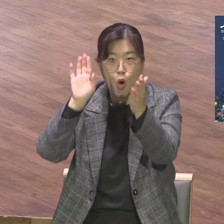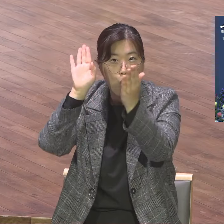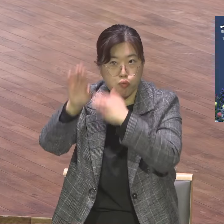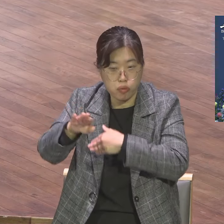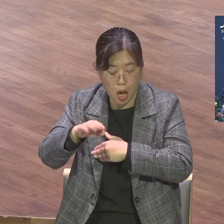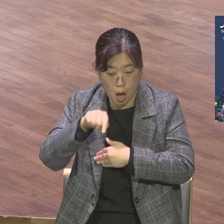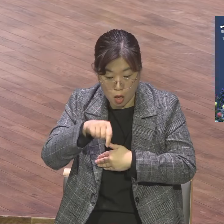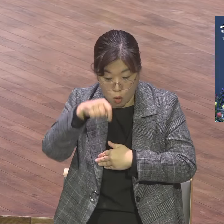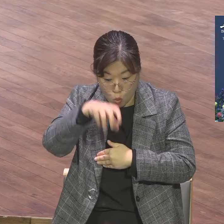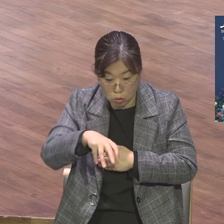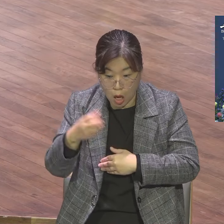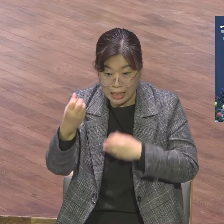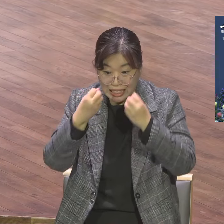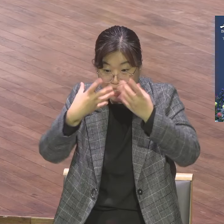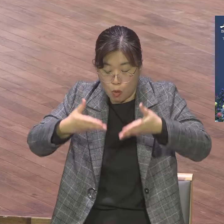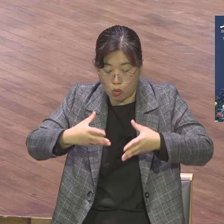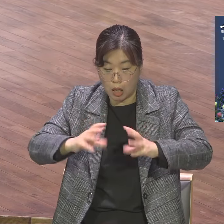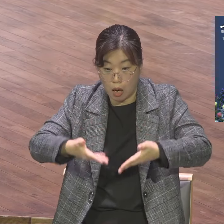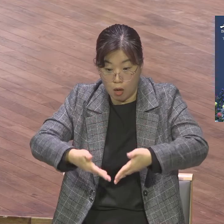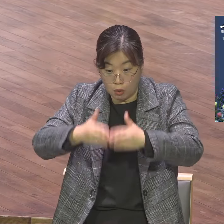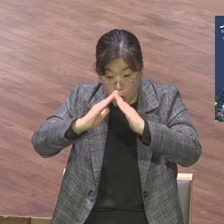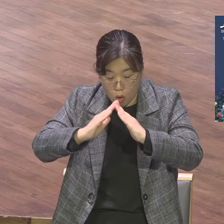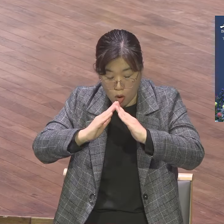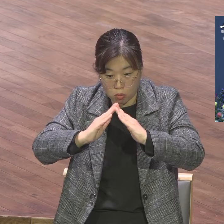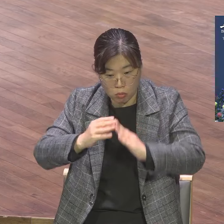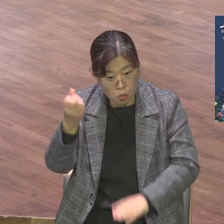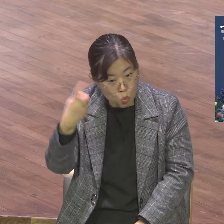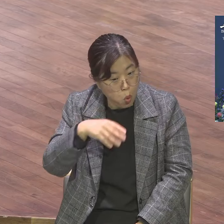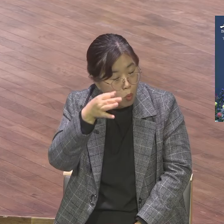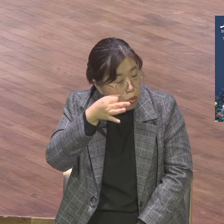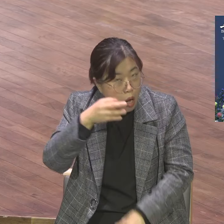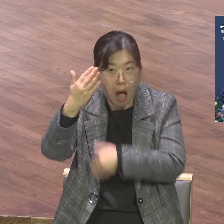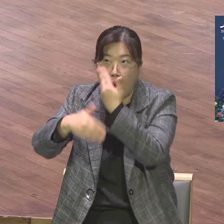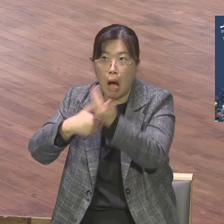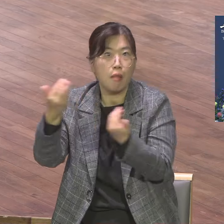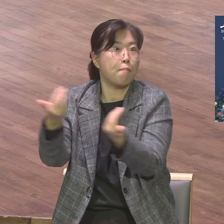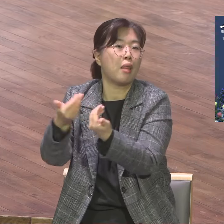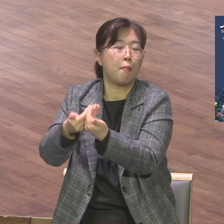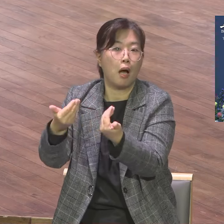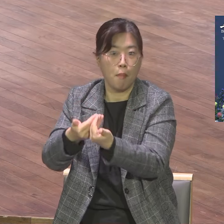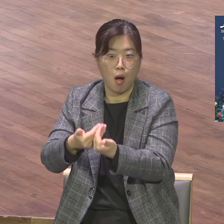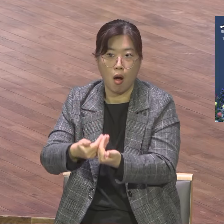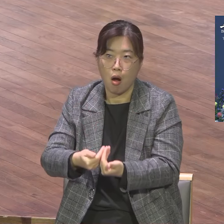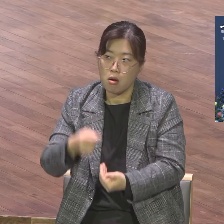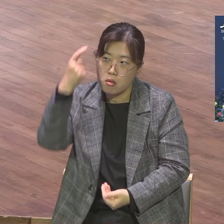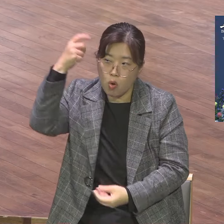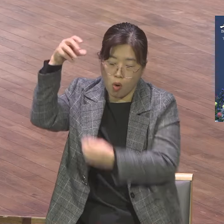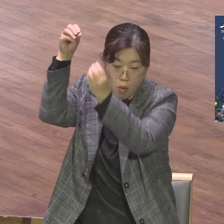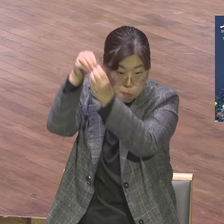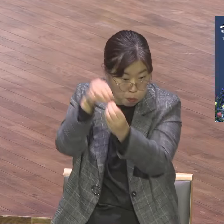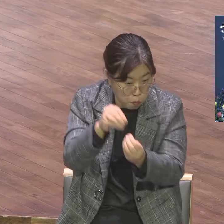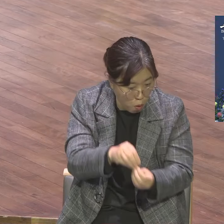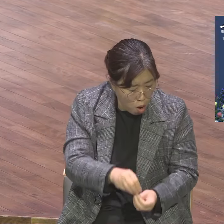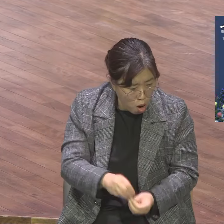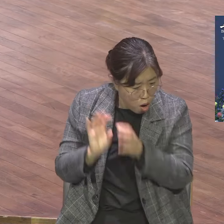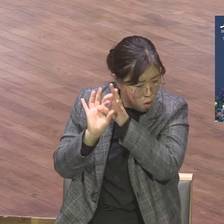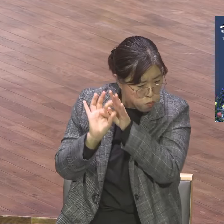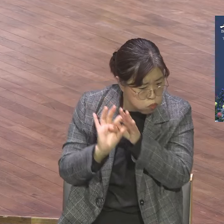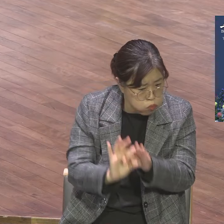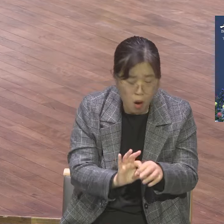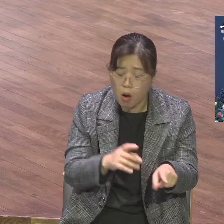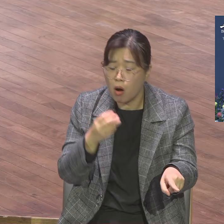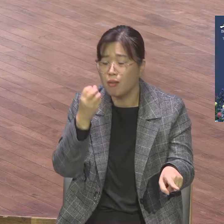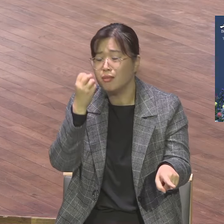특별히 바벨론이 저질렀던 가장 큰 악행이 뭐냐? 신 바벨론이 저질렀던 큰 악행이 뭐냐?